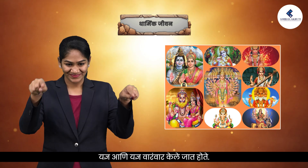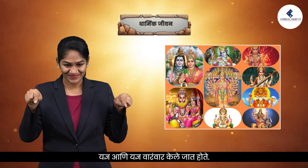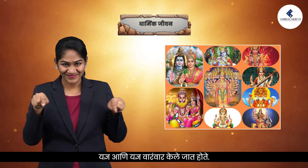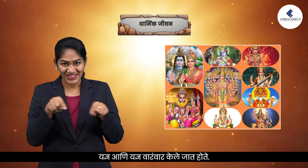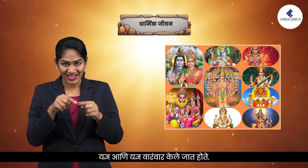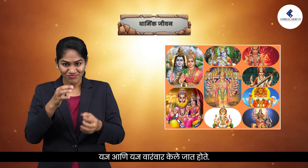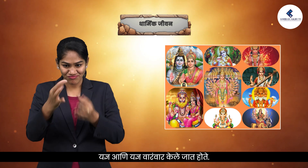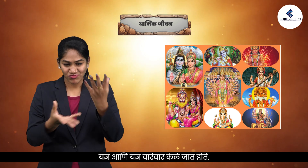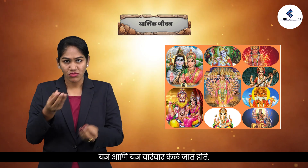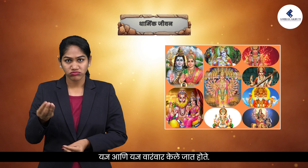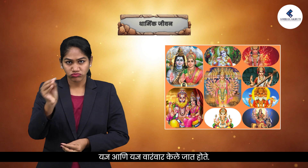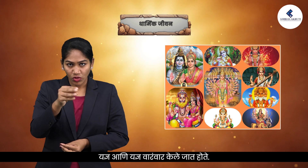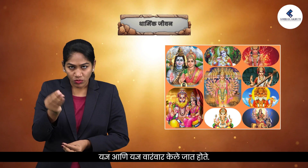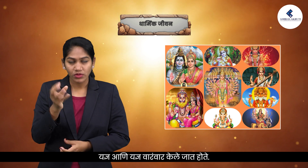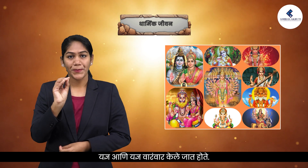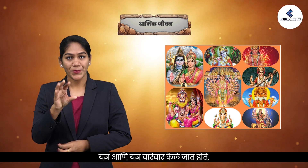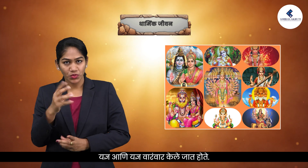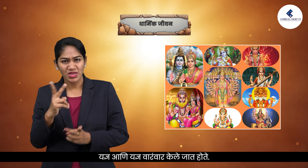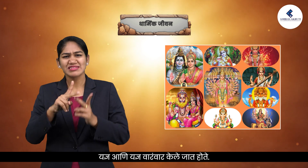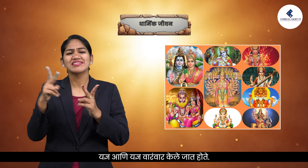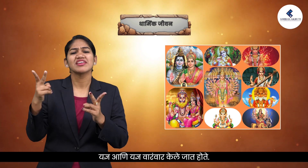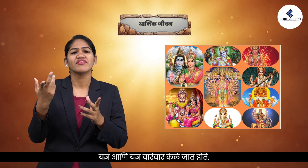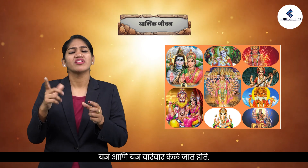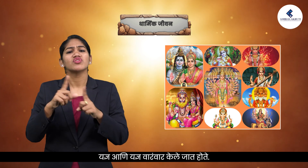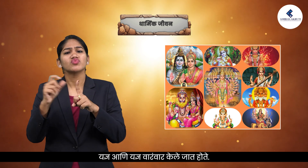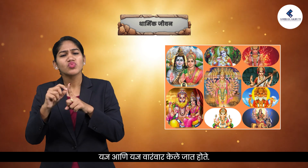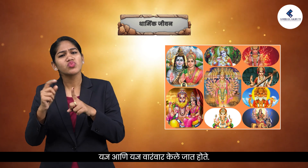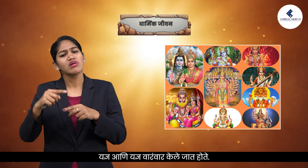यज्ञ आणि यज्ञ वारंवार केले जात असे.